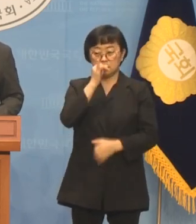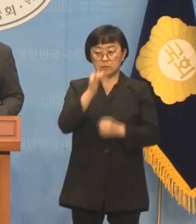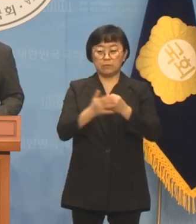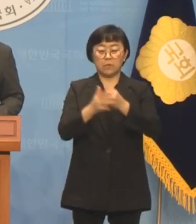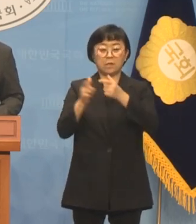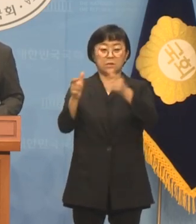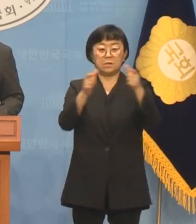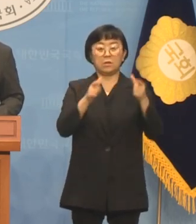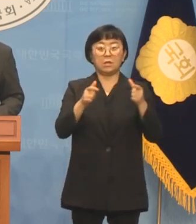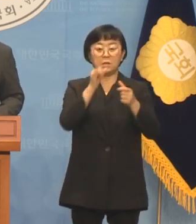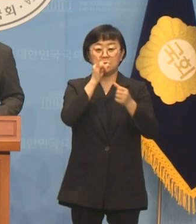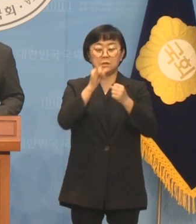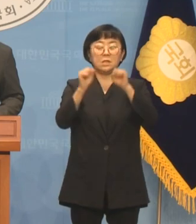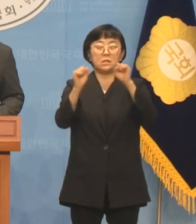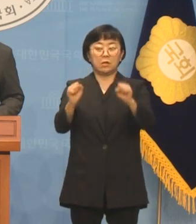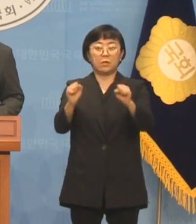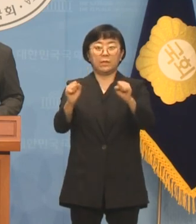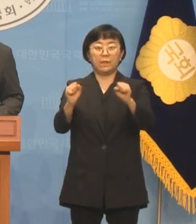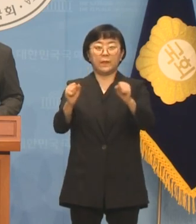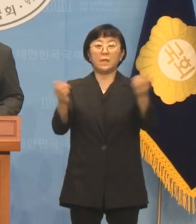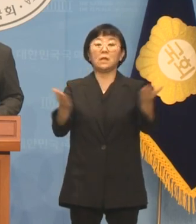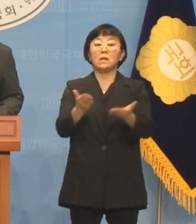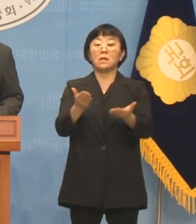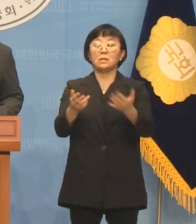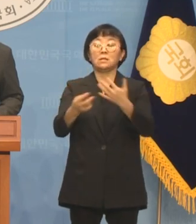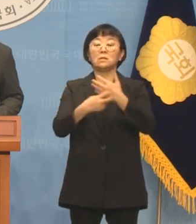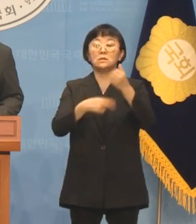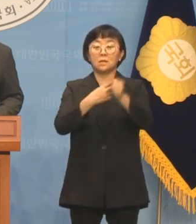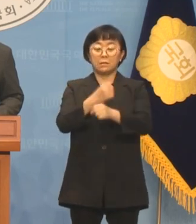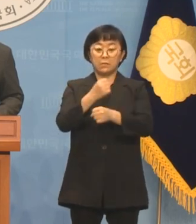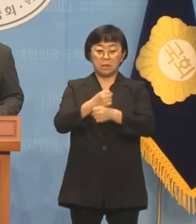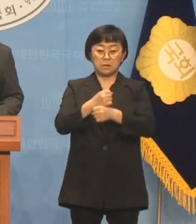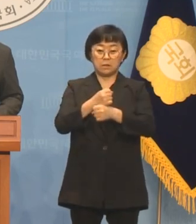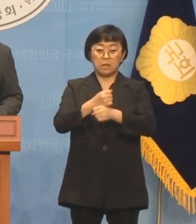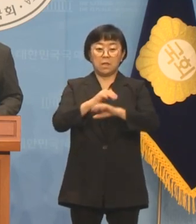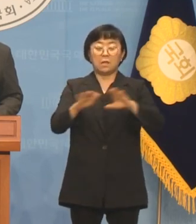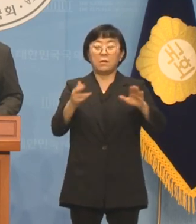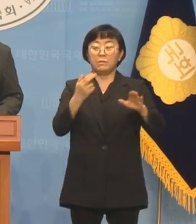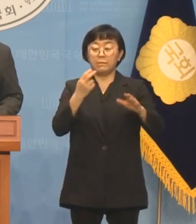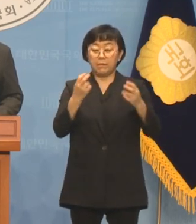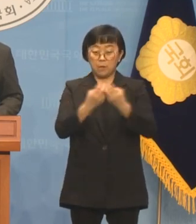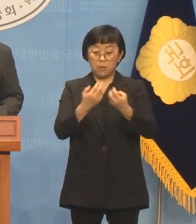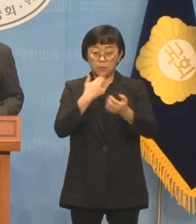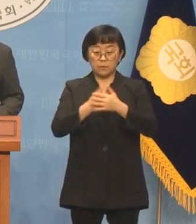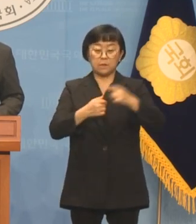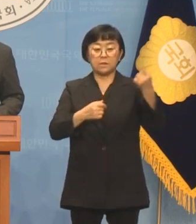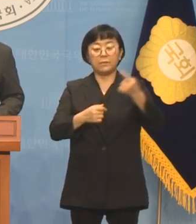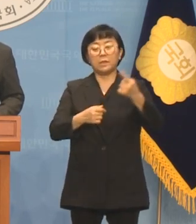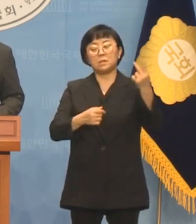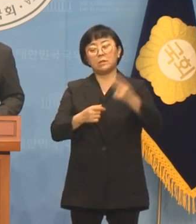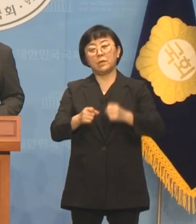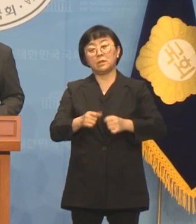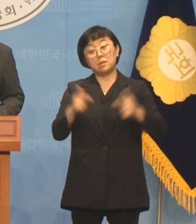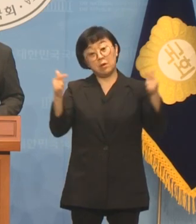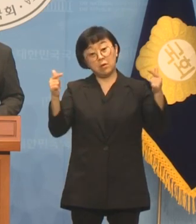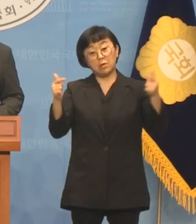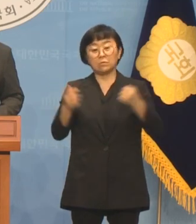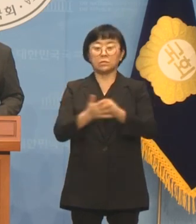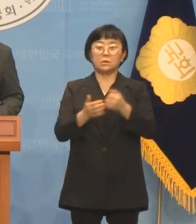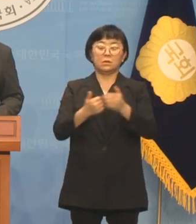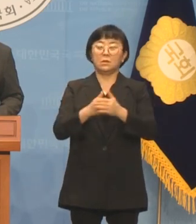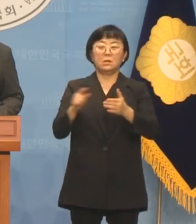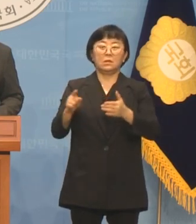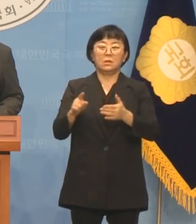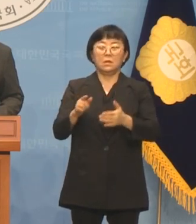지역에서 머물러서 일할 의사를 만들 특단의 대책 없이는 1,000명, 2,000명 아무리 의대 정원을 늘려도